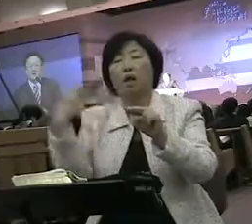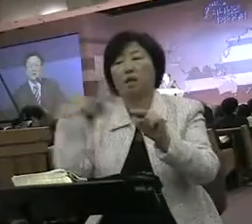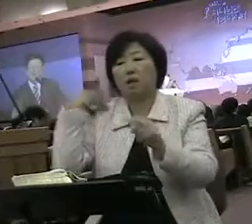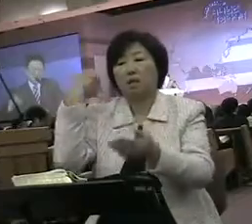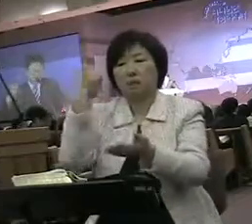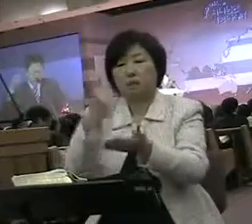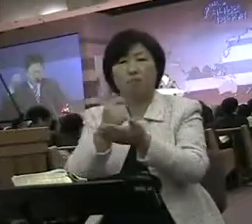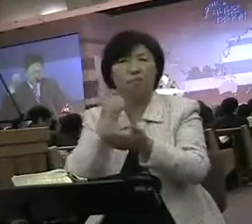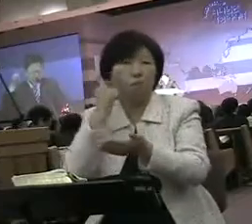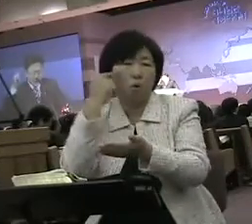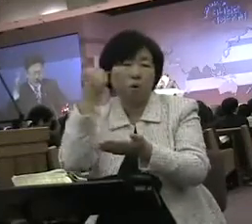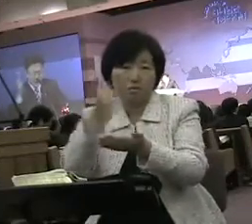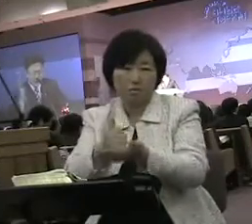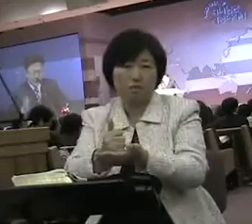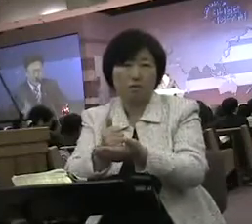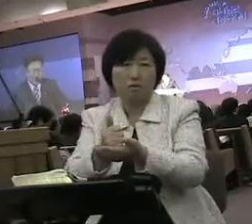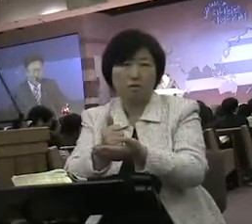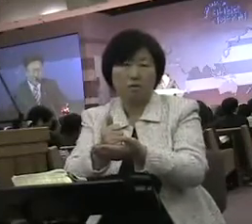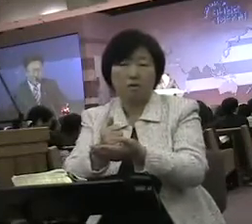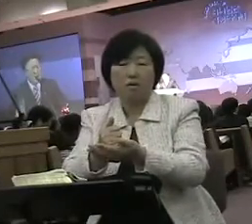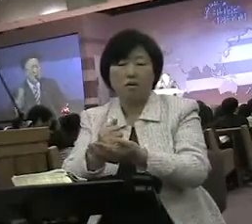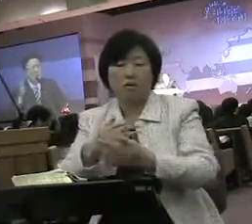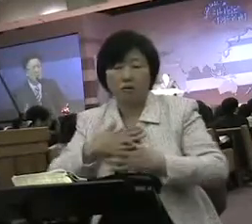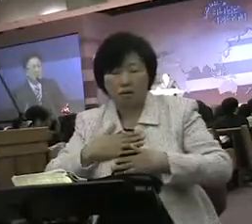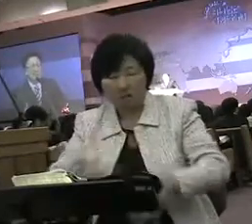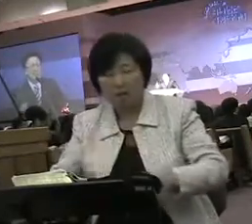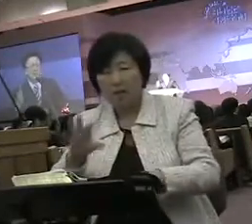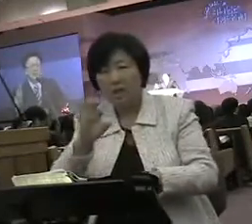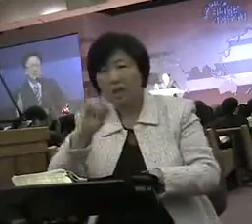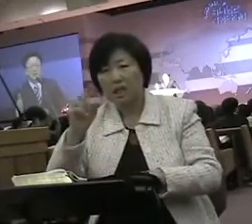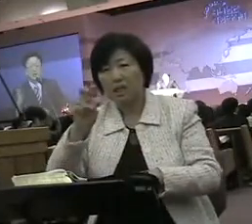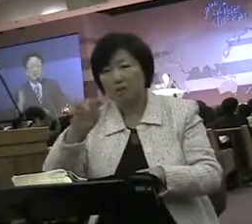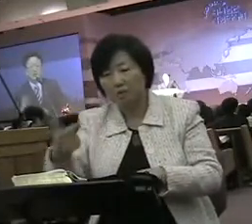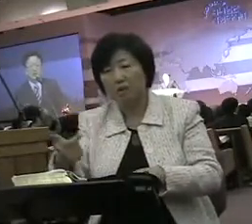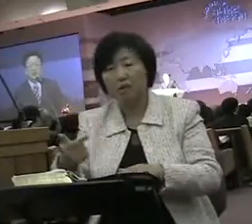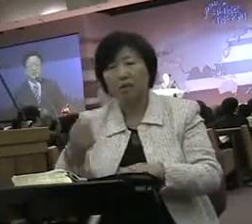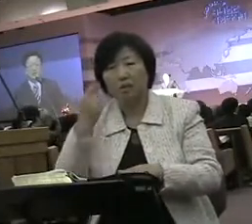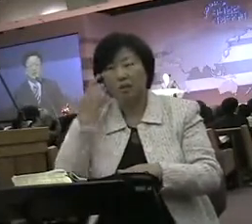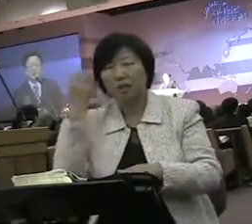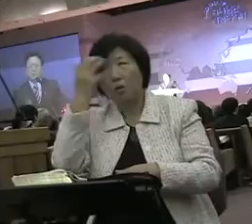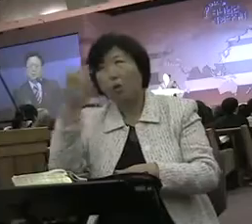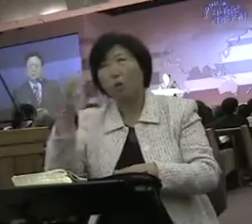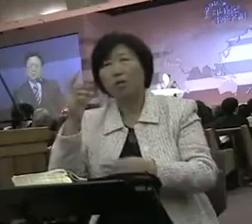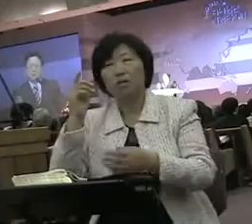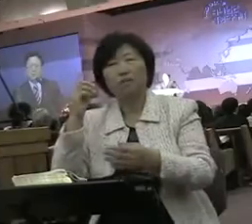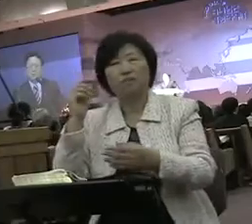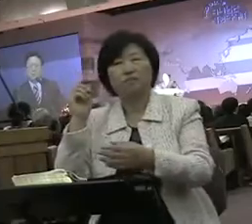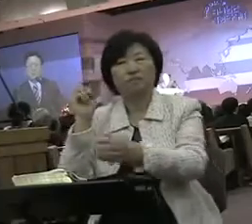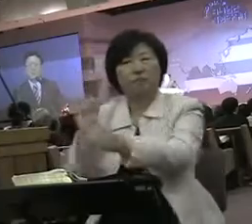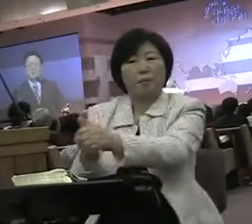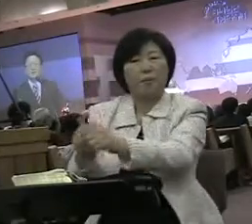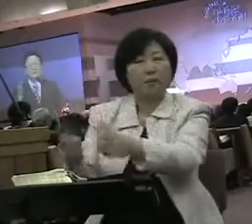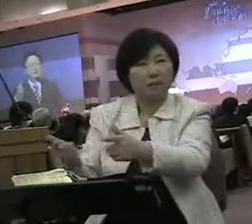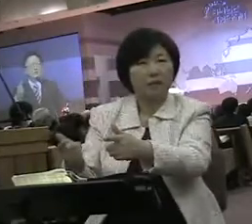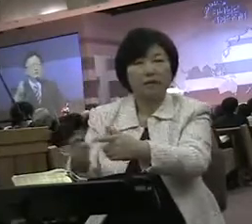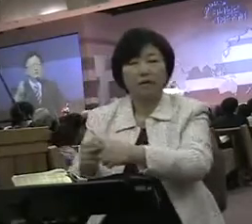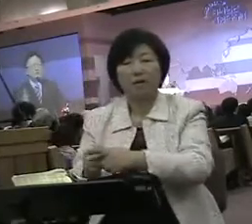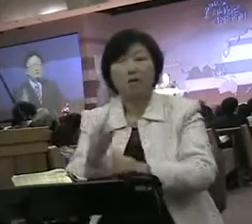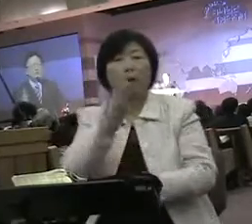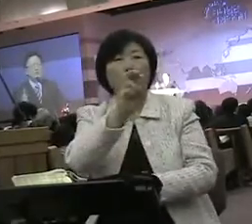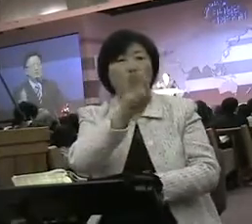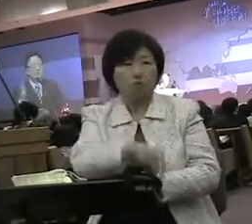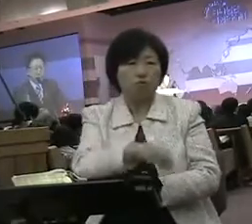않고, 열악한 이민교회 환경 탓하지 않고, 한 영혼을 그리스도의 전병으로 무에서 육을 만들어낼 수